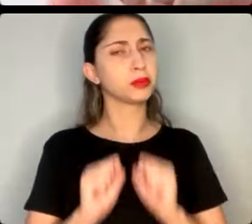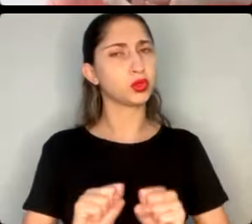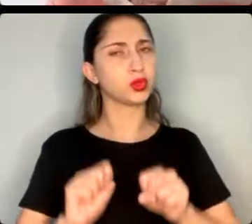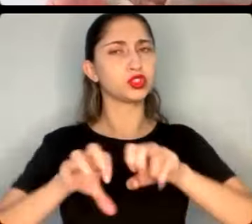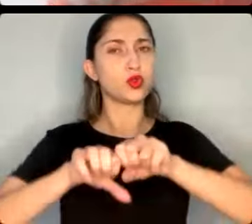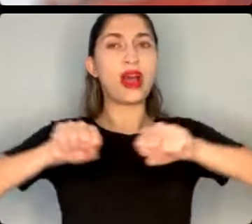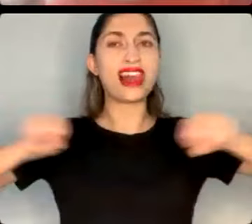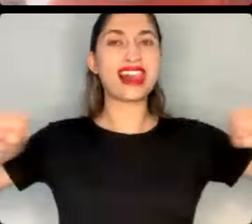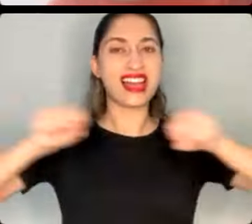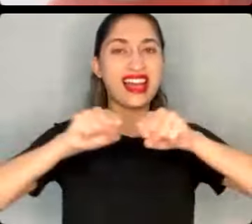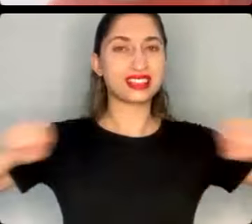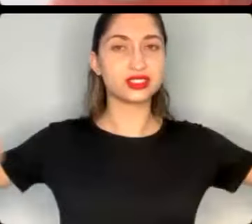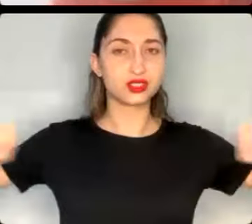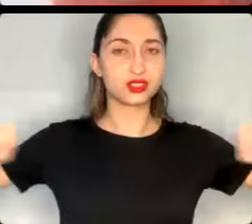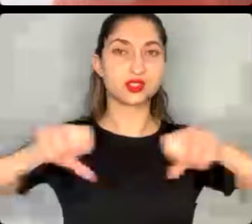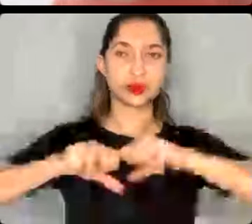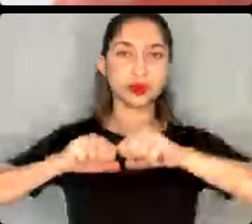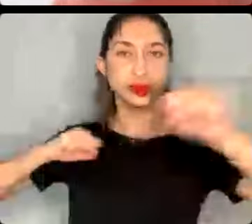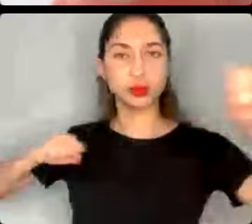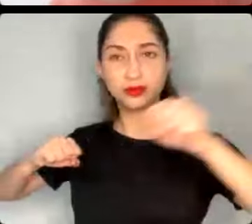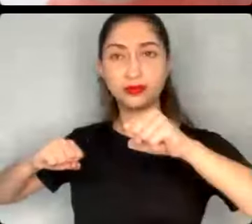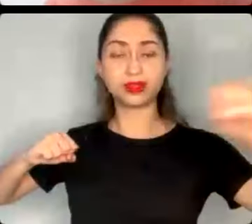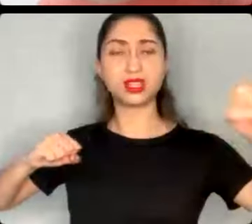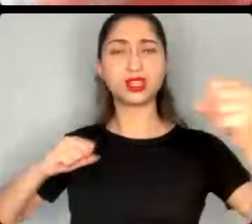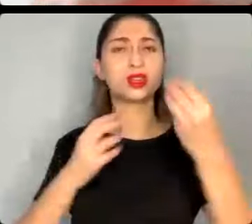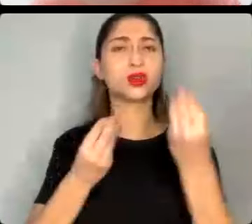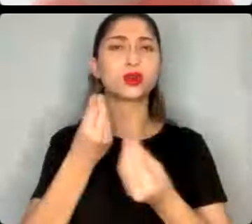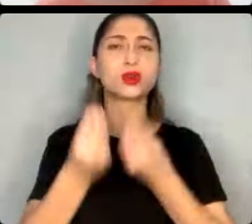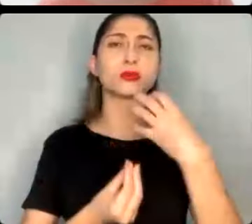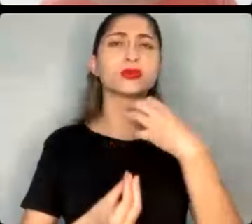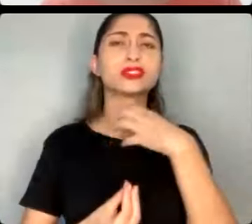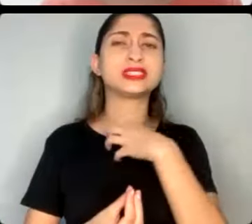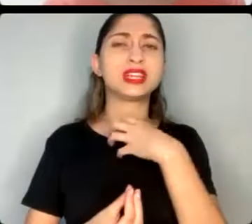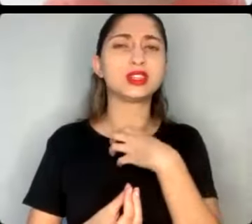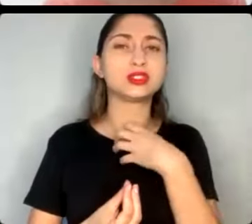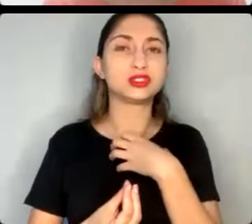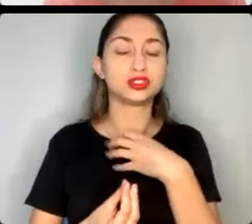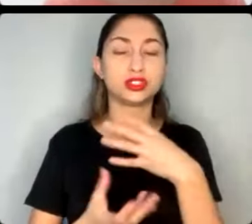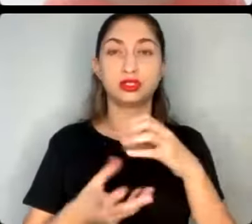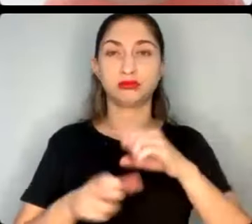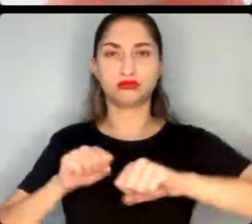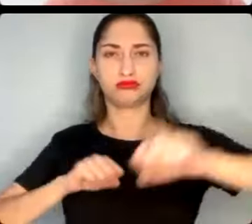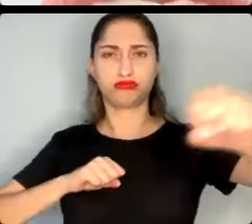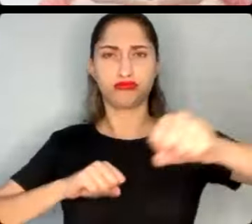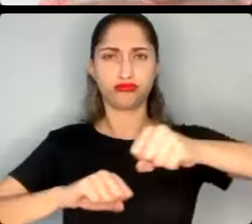tecido na mão, como que você sente que você manuseia esse elástico